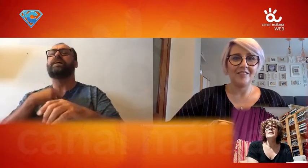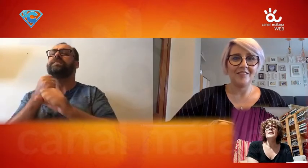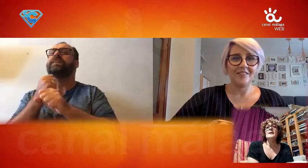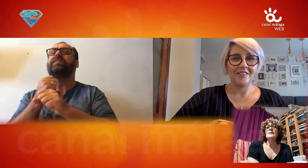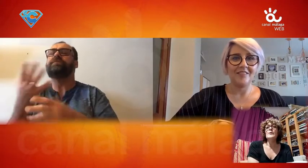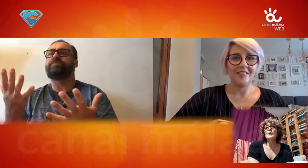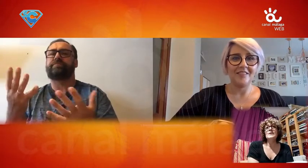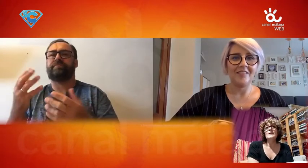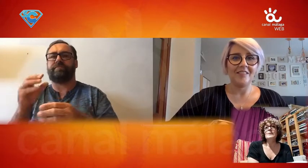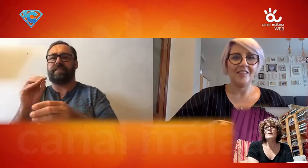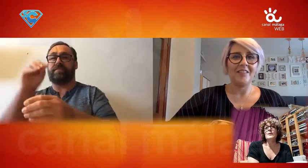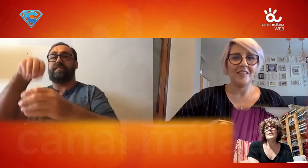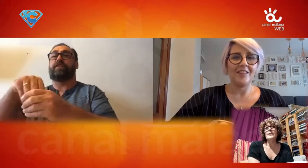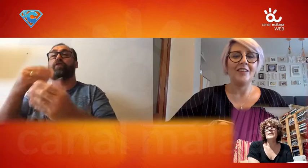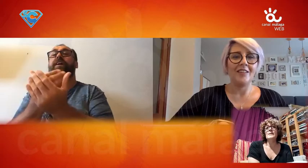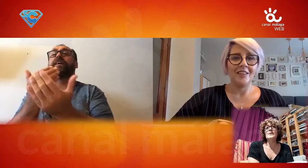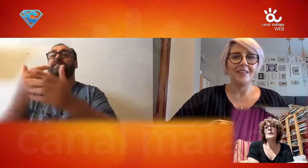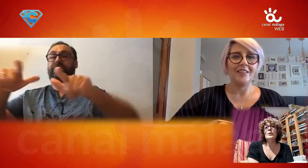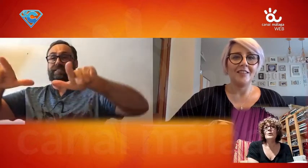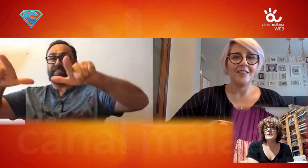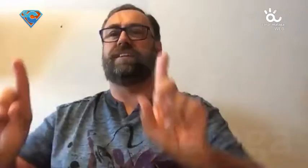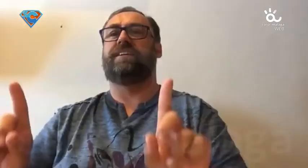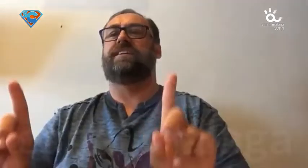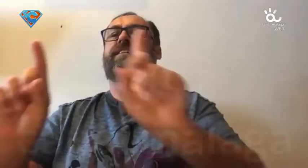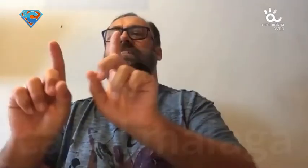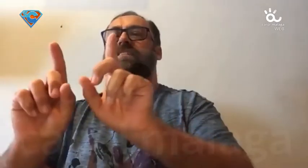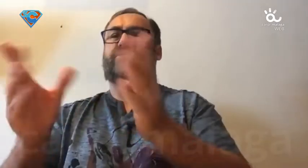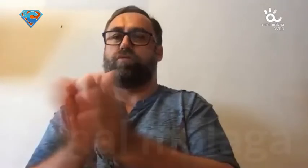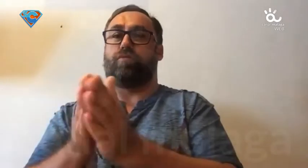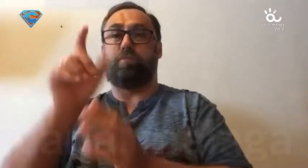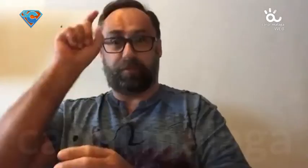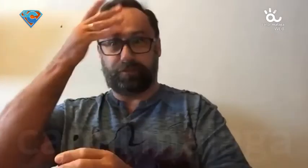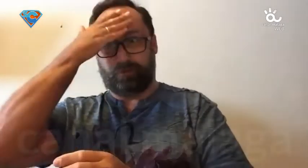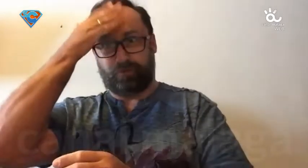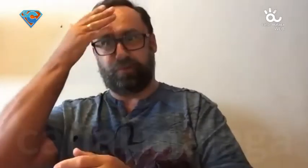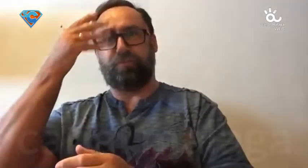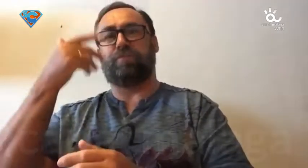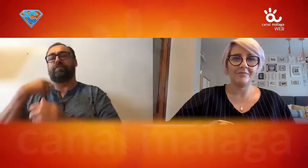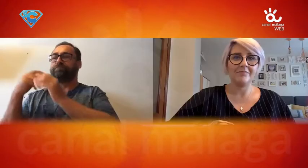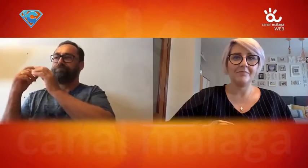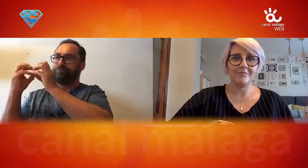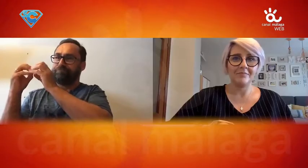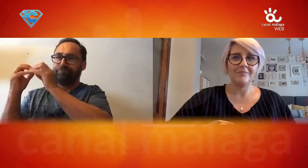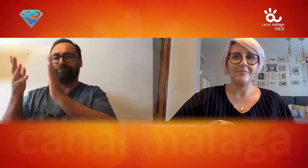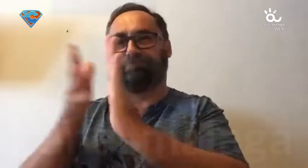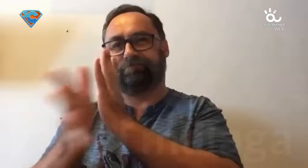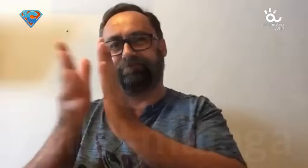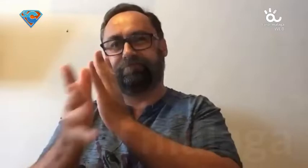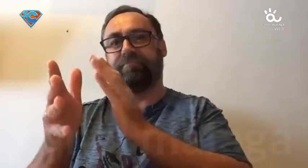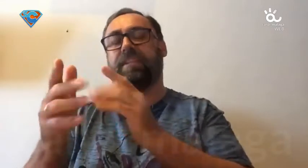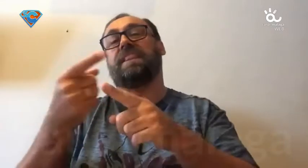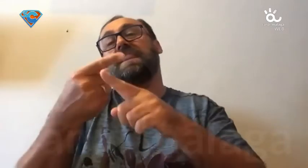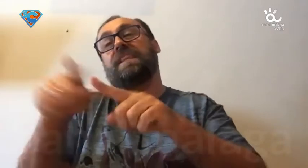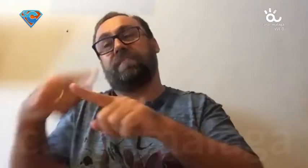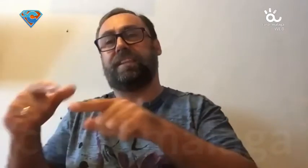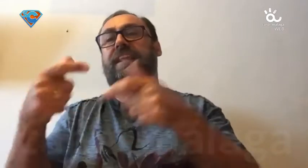y muy positivo porque mi trabajo consiste dentro del aula estar con mi compañero profesor